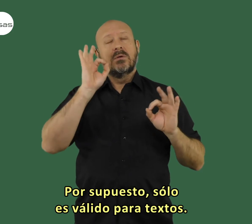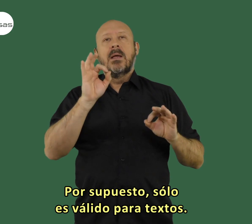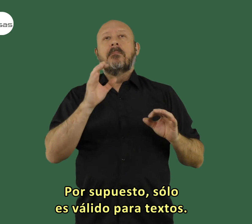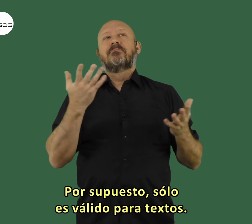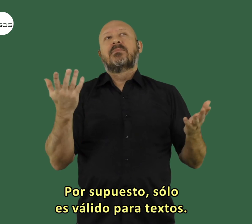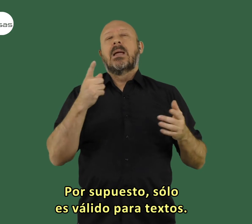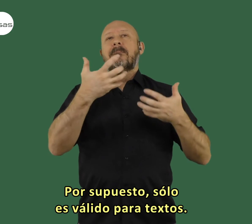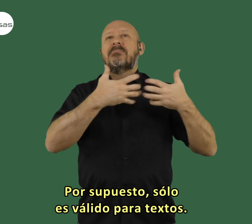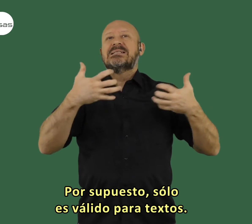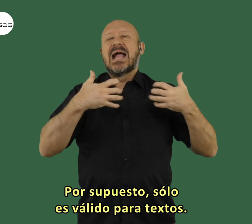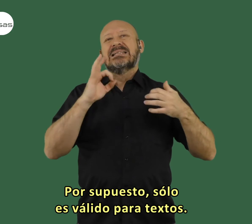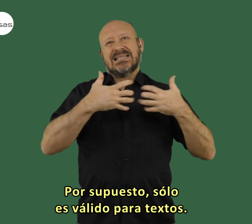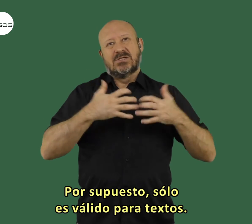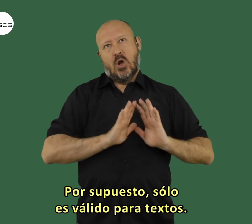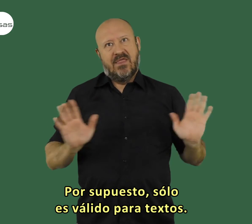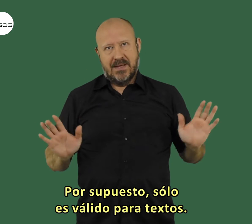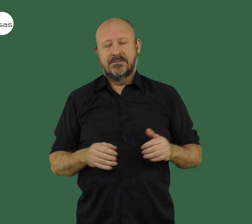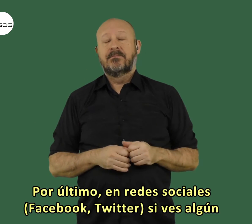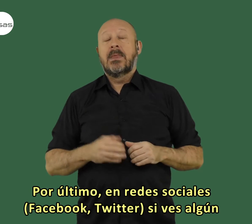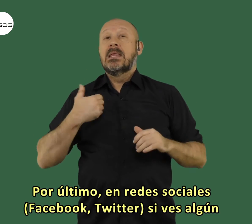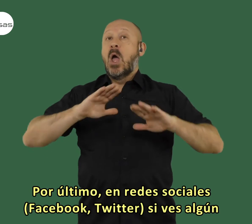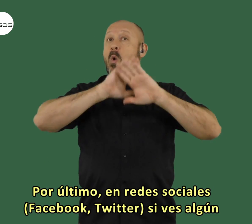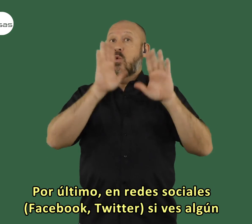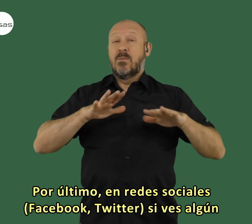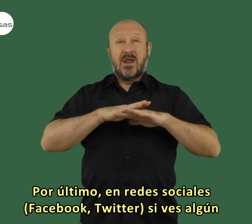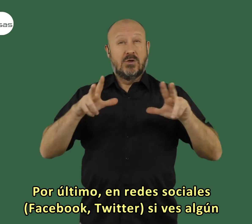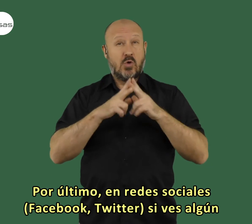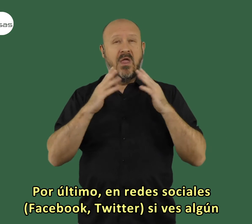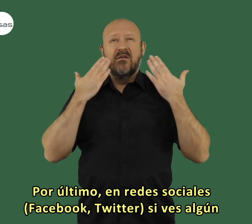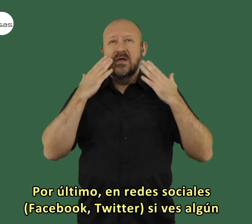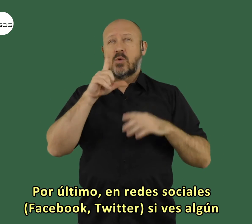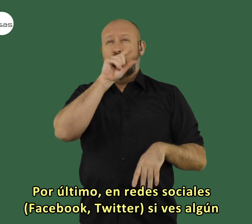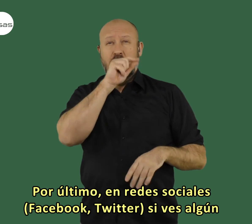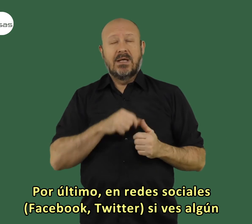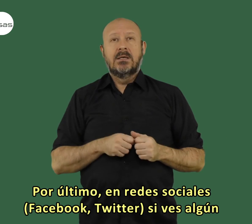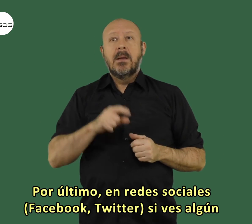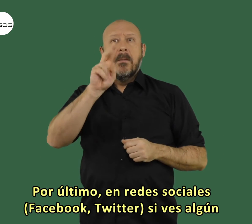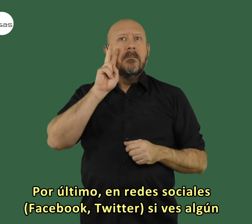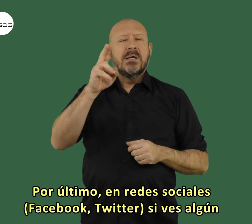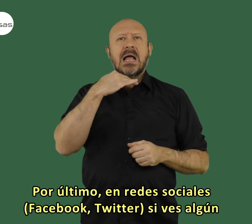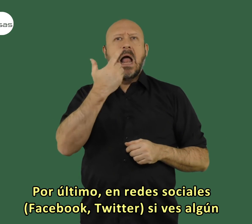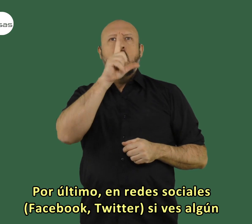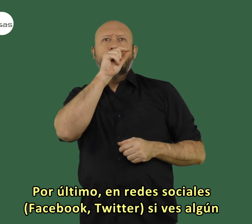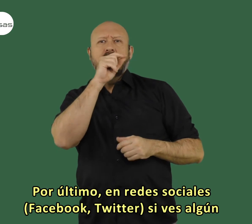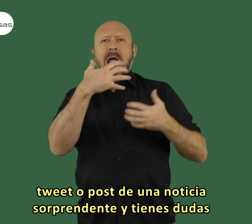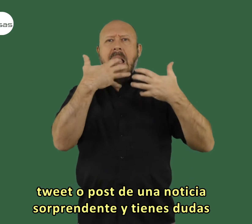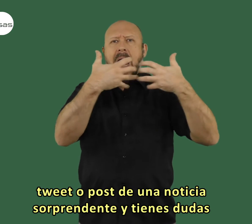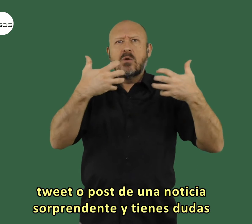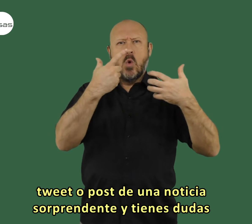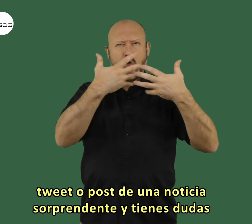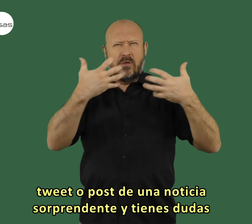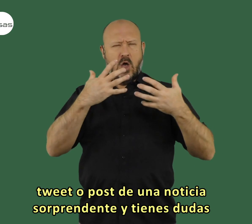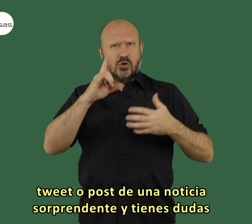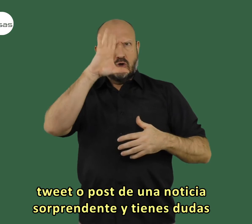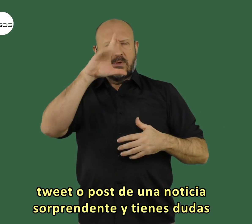claro está, solo es válido para mensajes de textos. Y por último, en redes sociales, Facebook, Twitter, si ves algún tweet o post